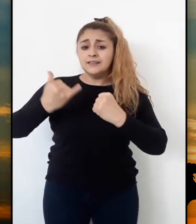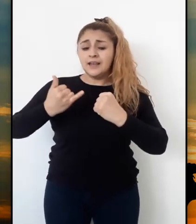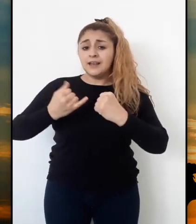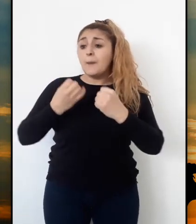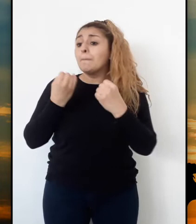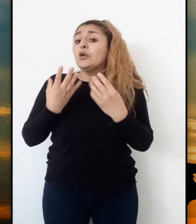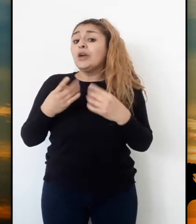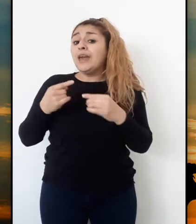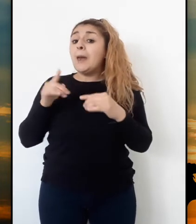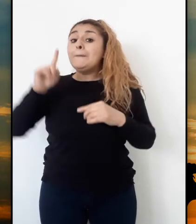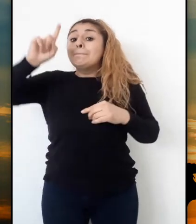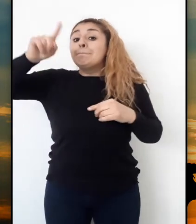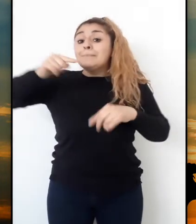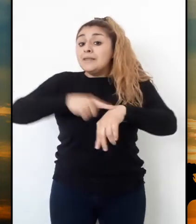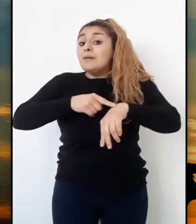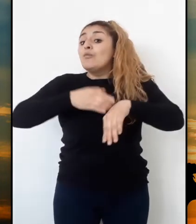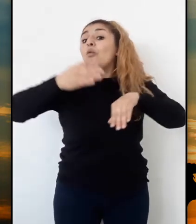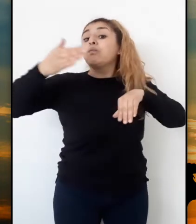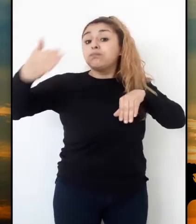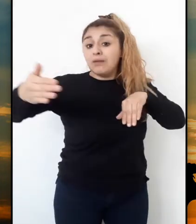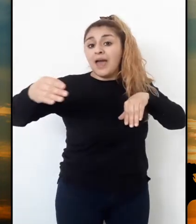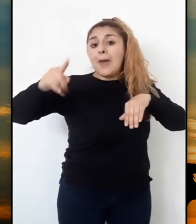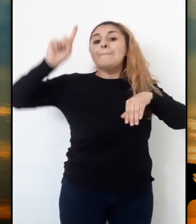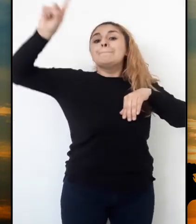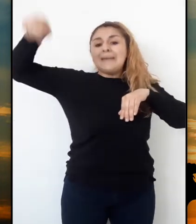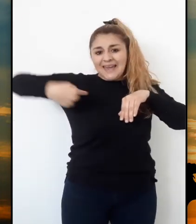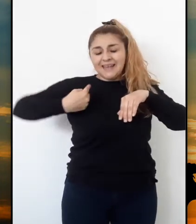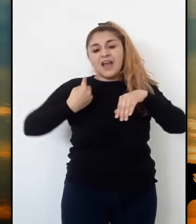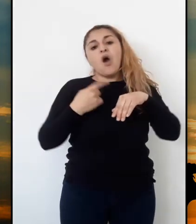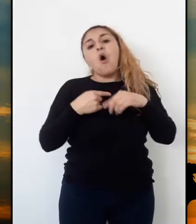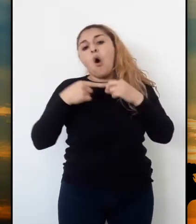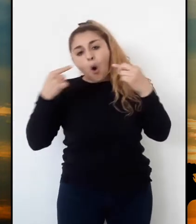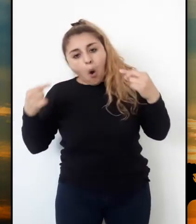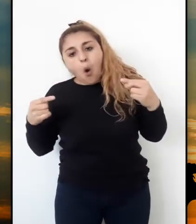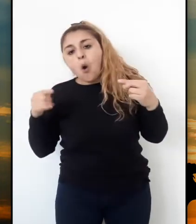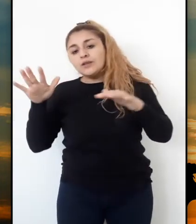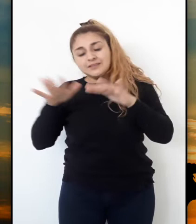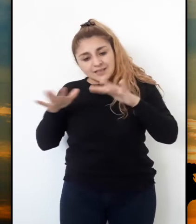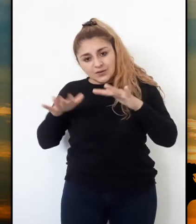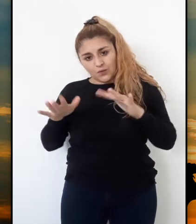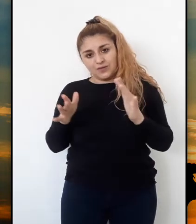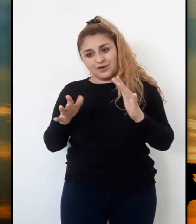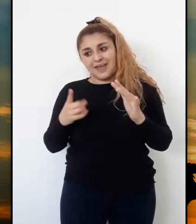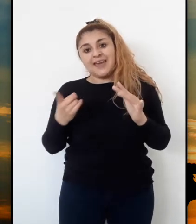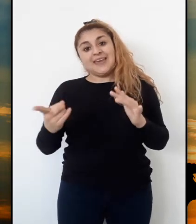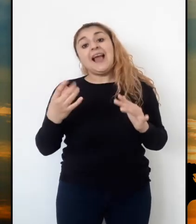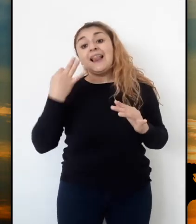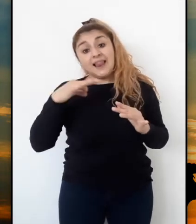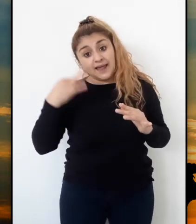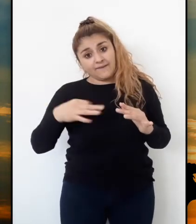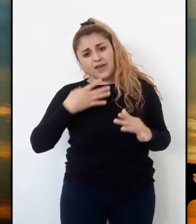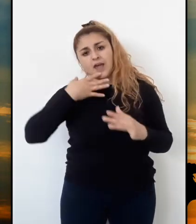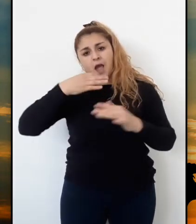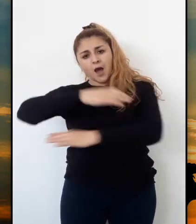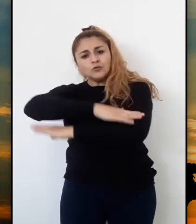en bien. Dios lo cambió para bien. Pour accomplir ce qui arrive aujourd'hui. Para cumplir lo que